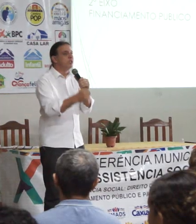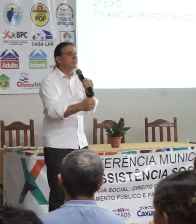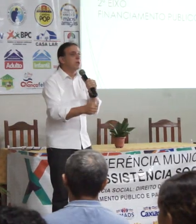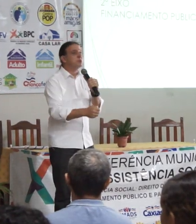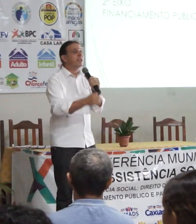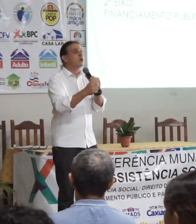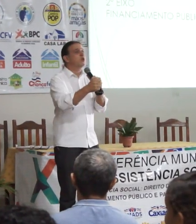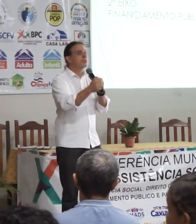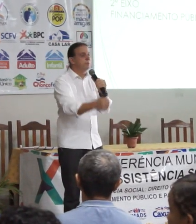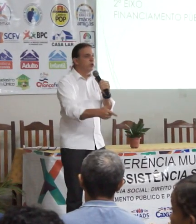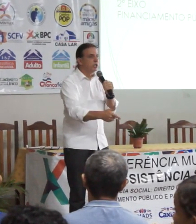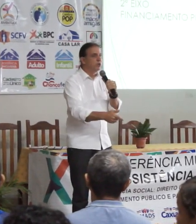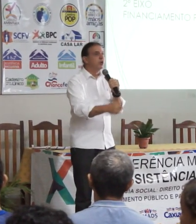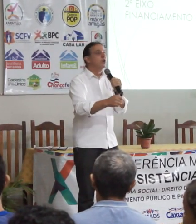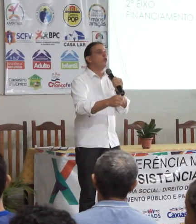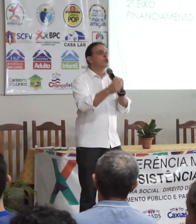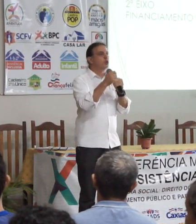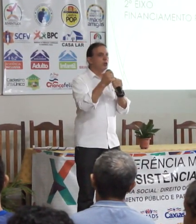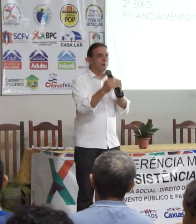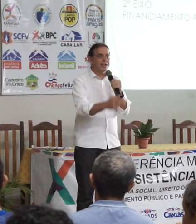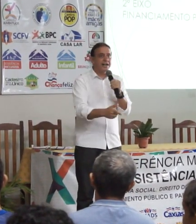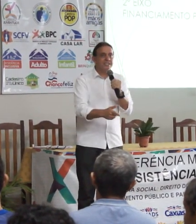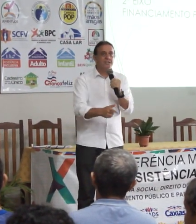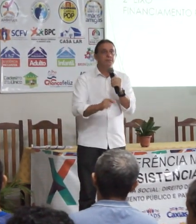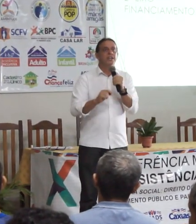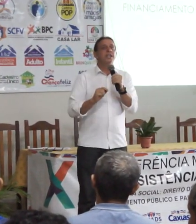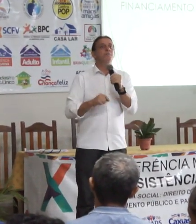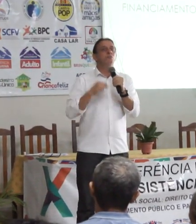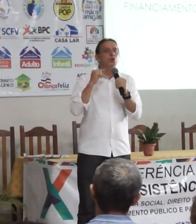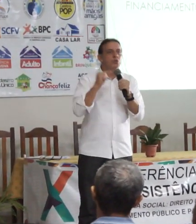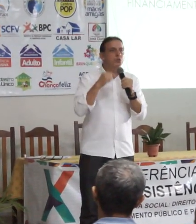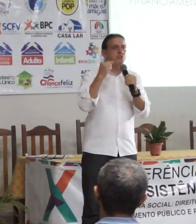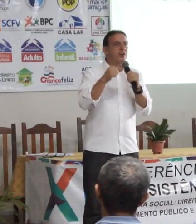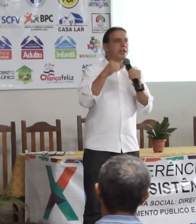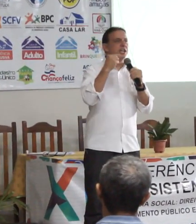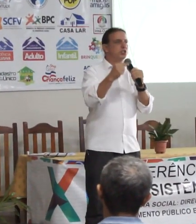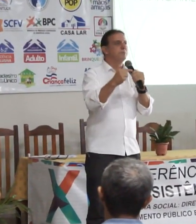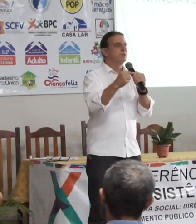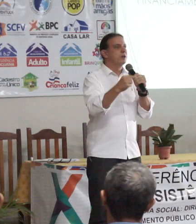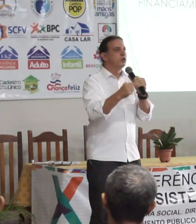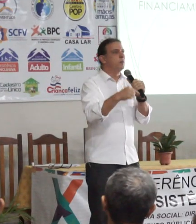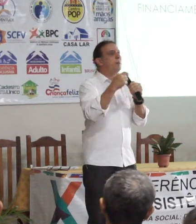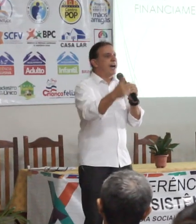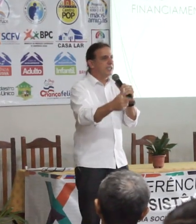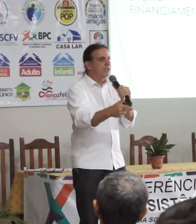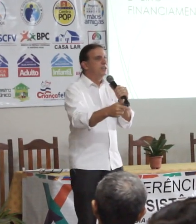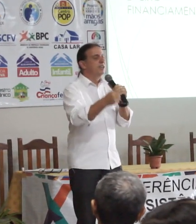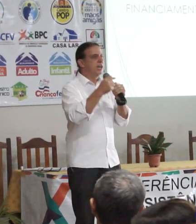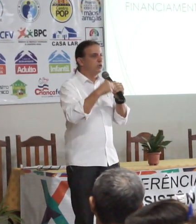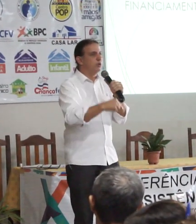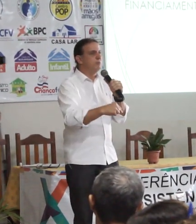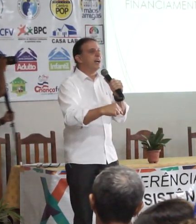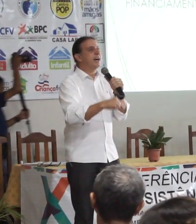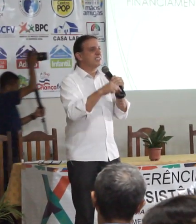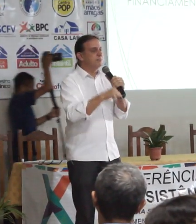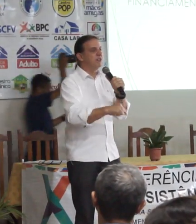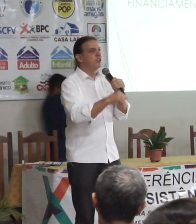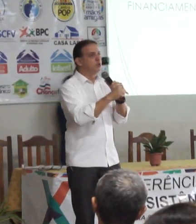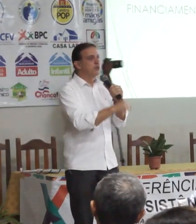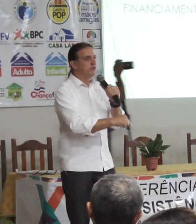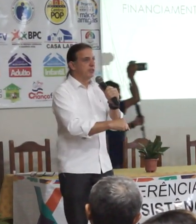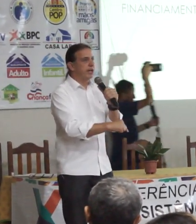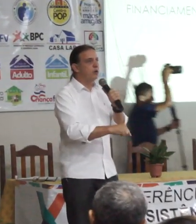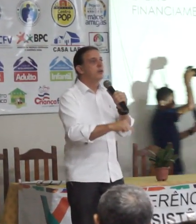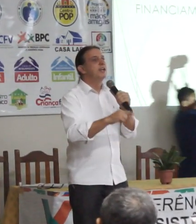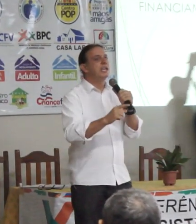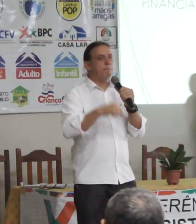o município estará contribuindo, construindo uma casa, e muito diferente do PAC, que é do Minha Casa Minha Vida